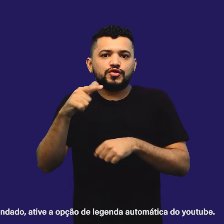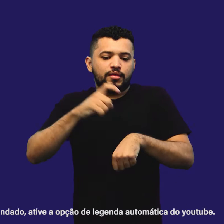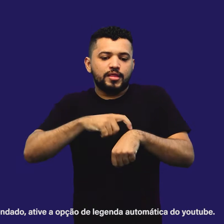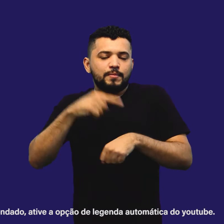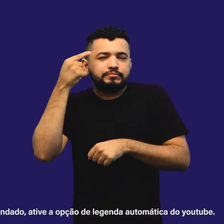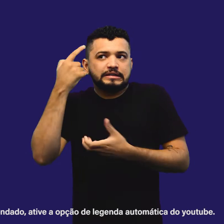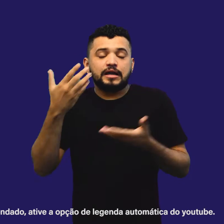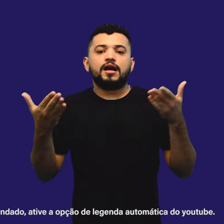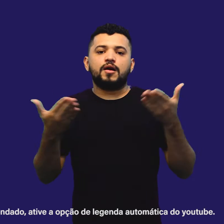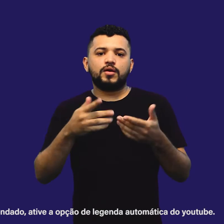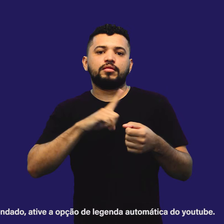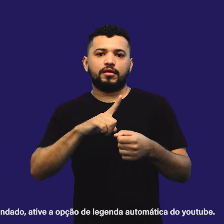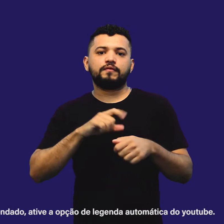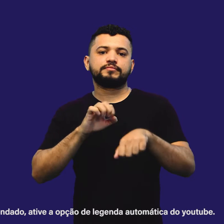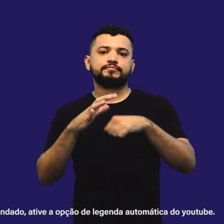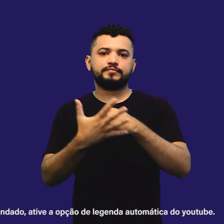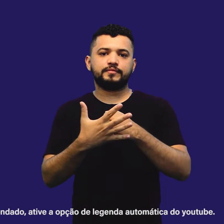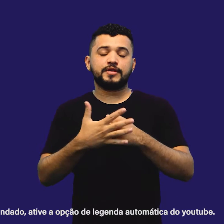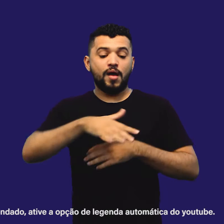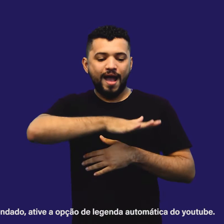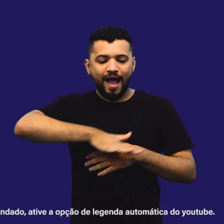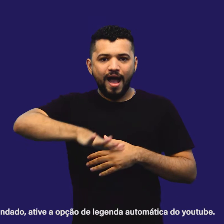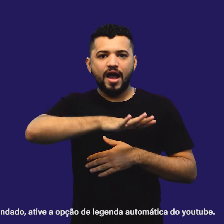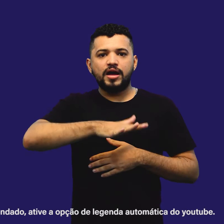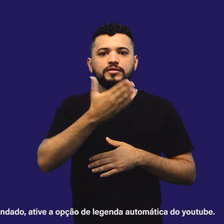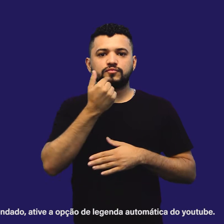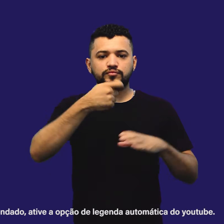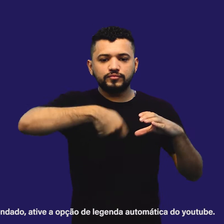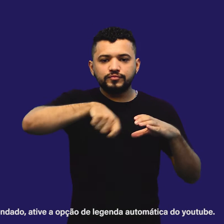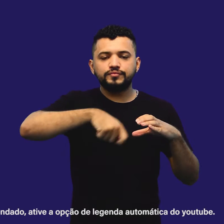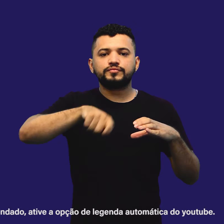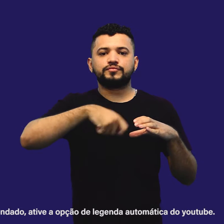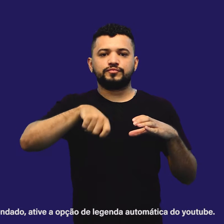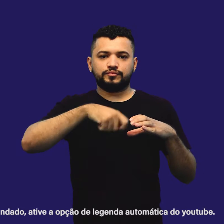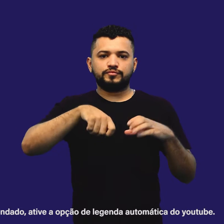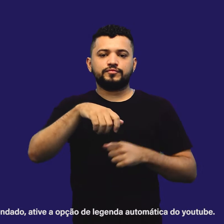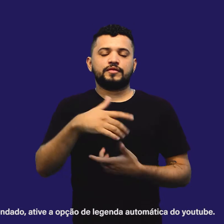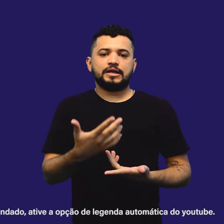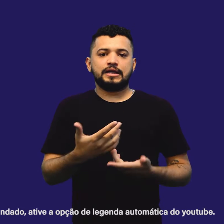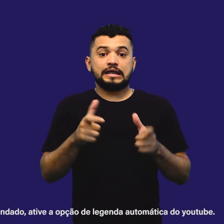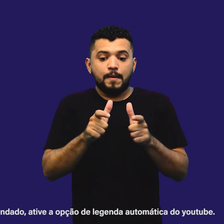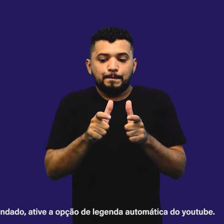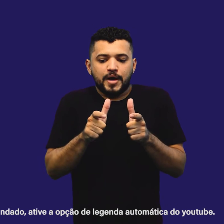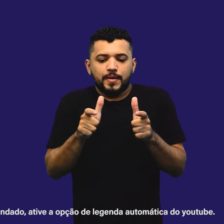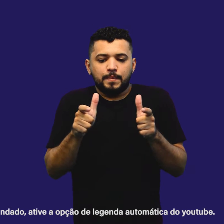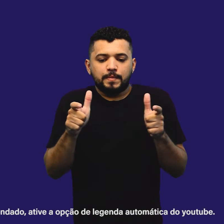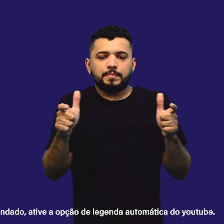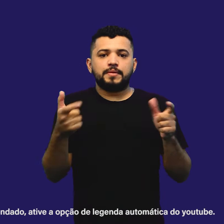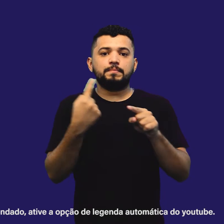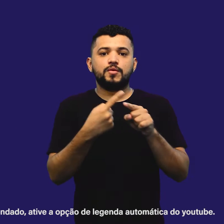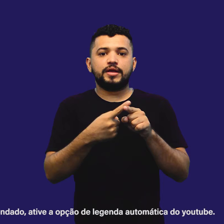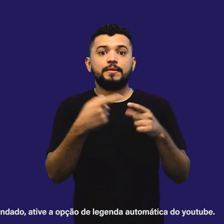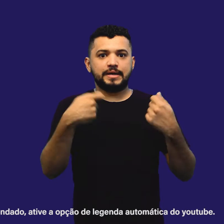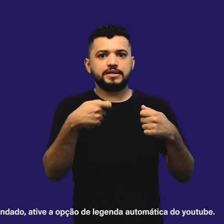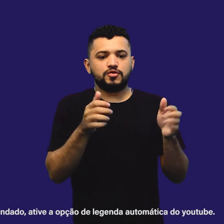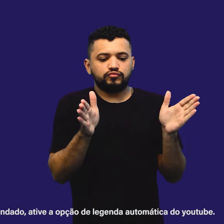que o setor da gastronomia, em qualidade, cresceu demais na gastronomia. Cresceu muito. Ele encolheu